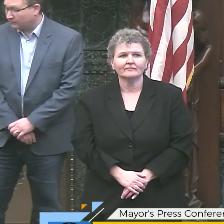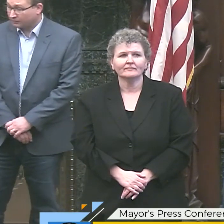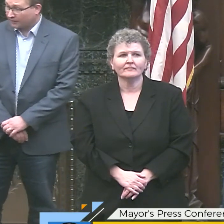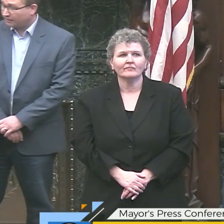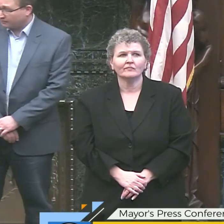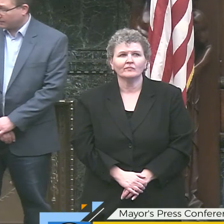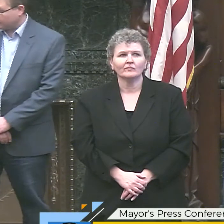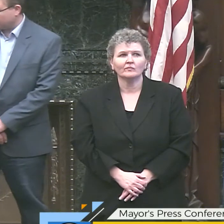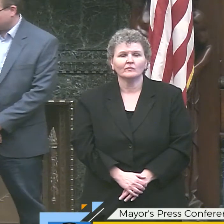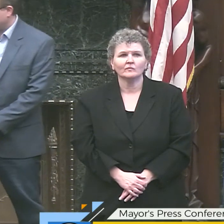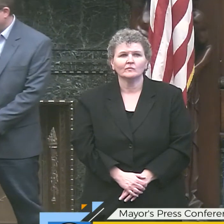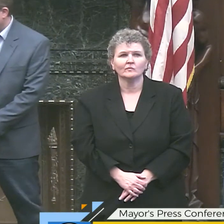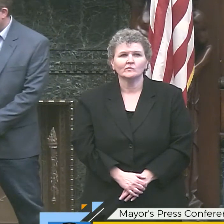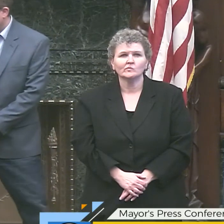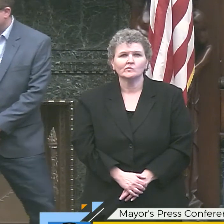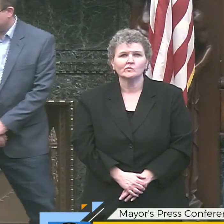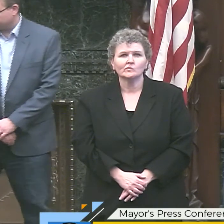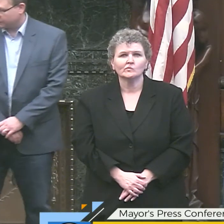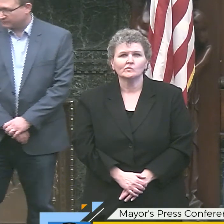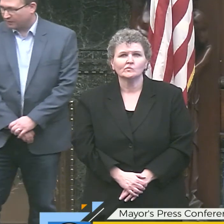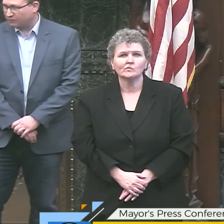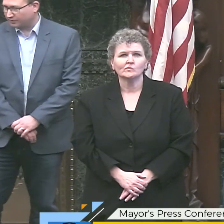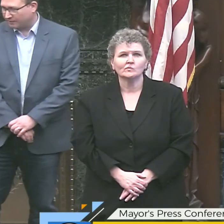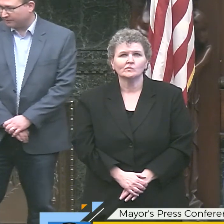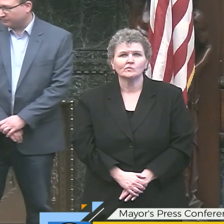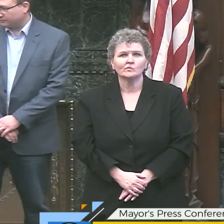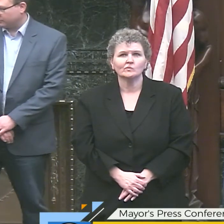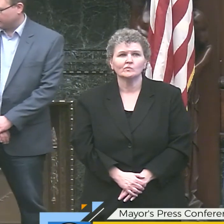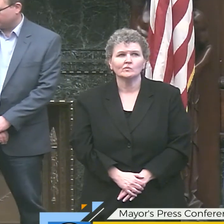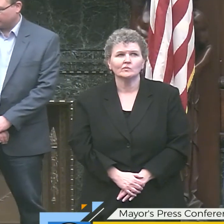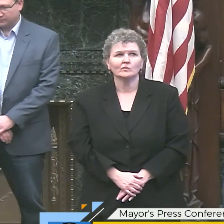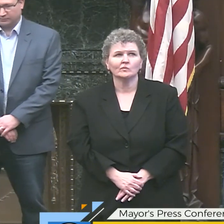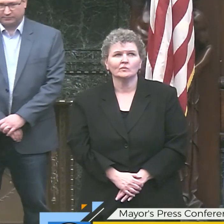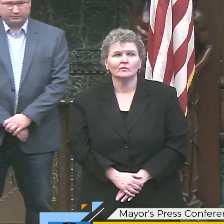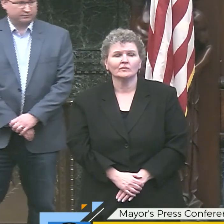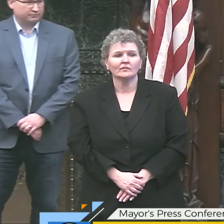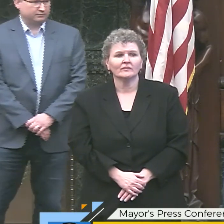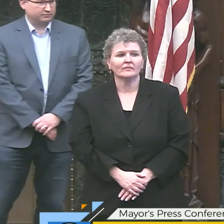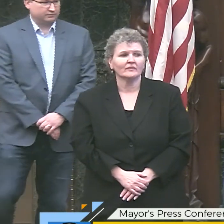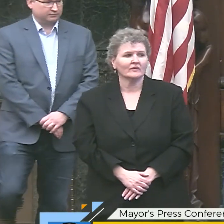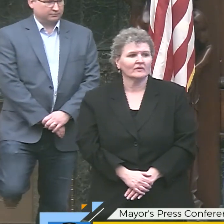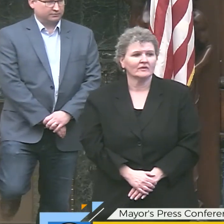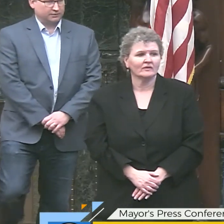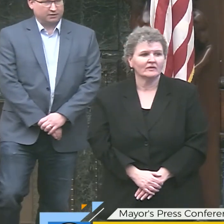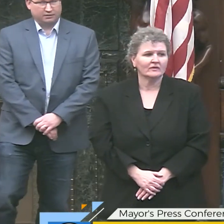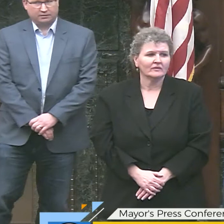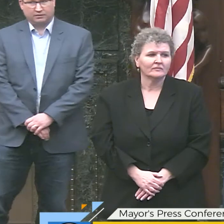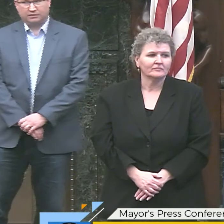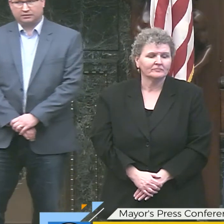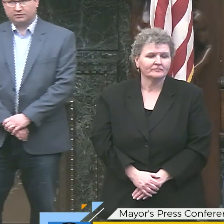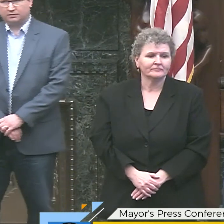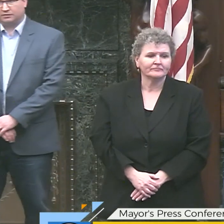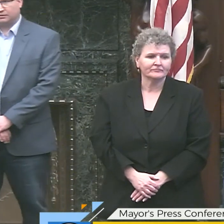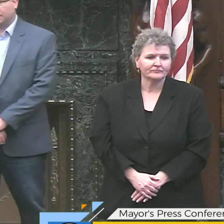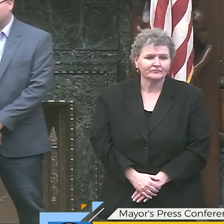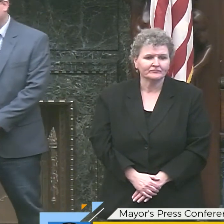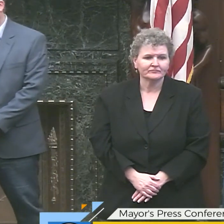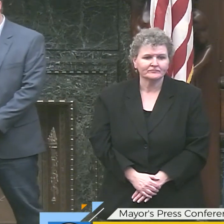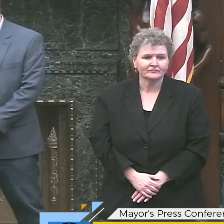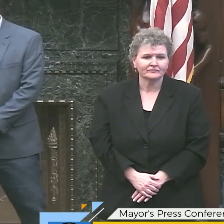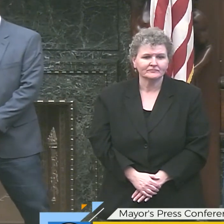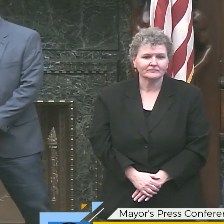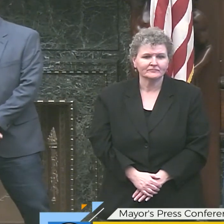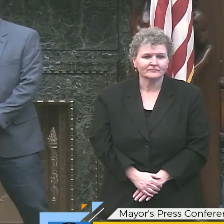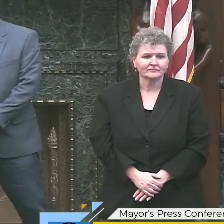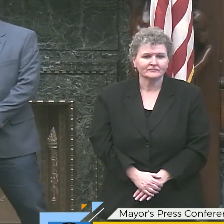policía está haciendo y si ahora tienen pensado en arrestar o dar multas a personas que no obedezcan esta orden y esta